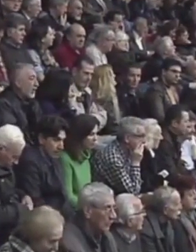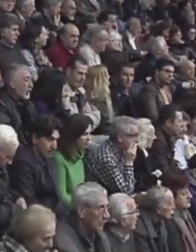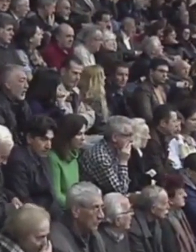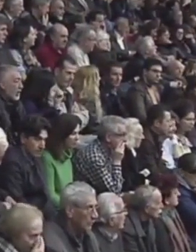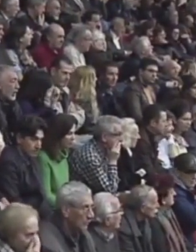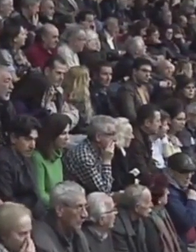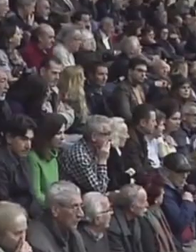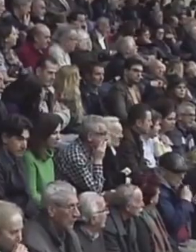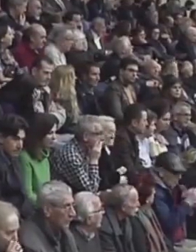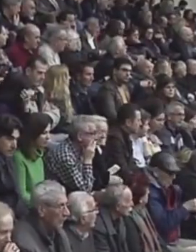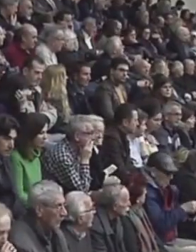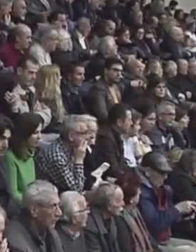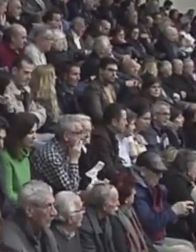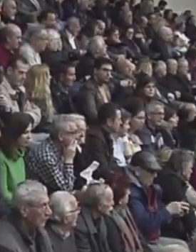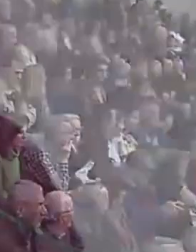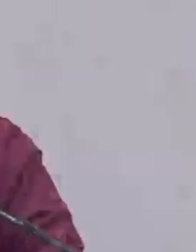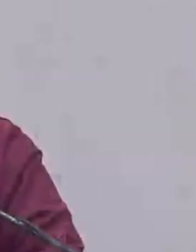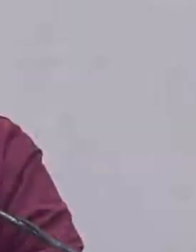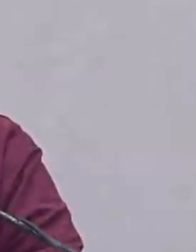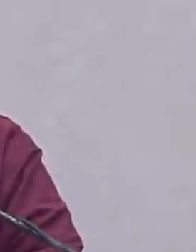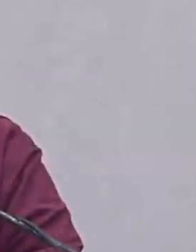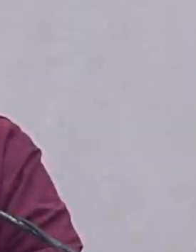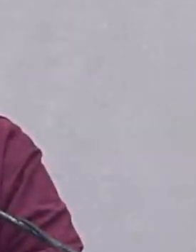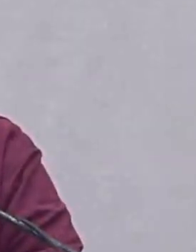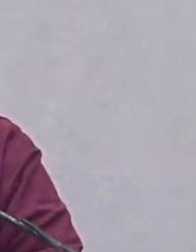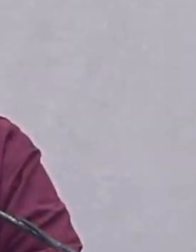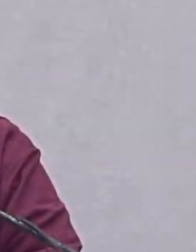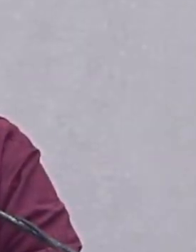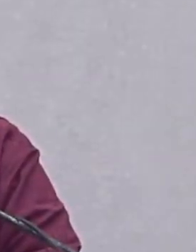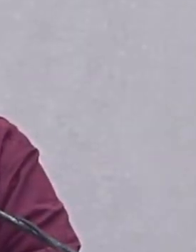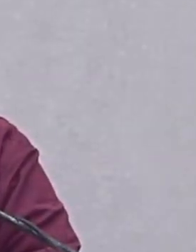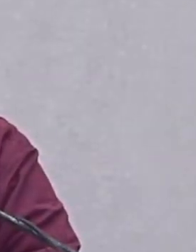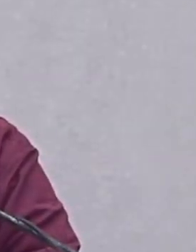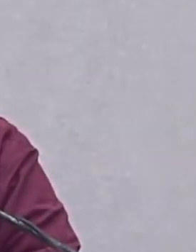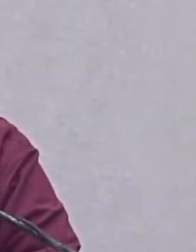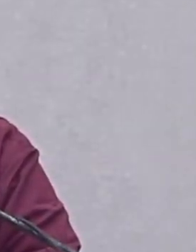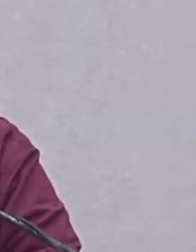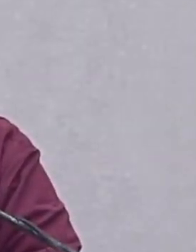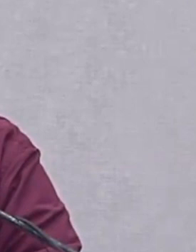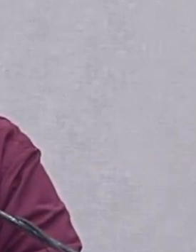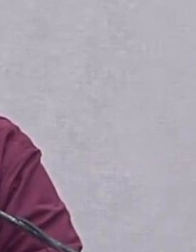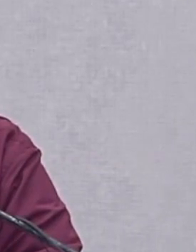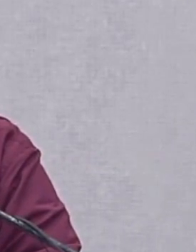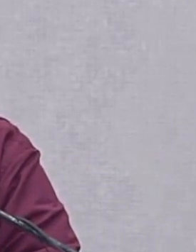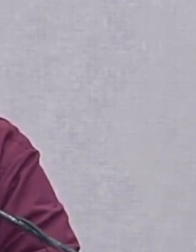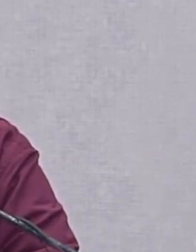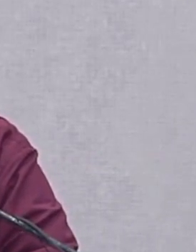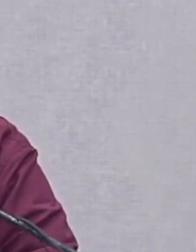Να απολογηθεί μπροστά στους δημότες και να δεχτεί δημόσια κριτική για το έργο